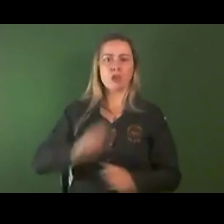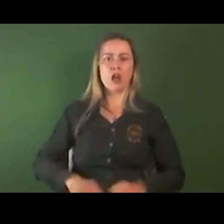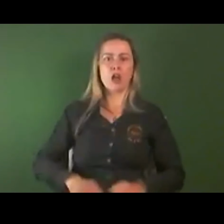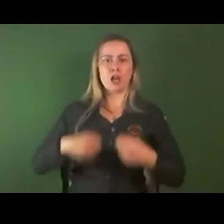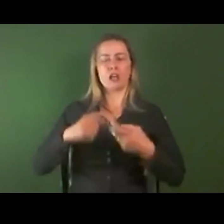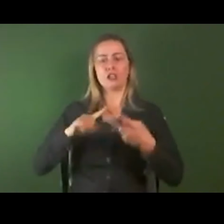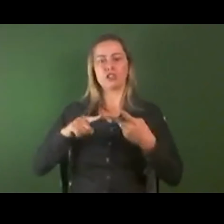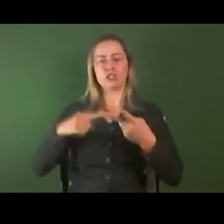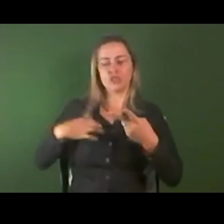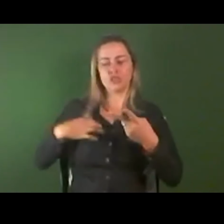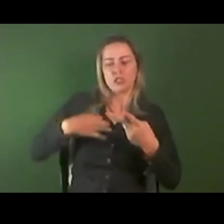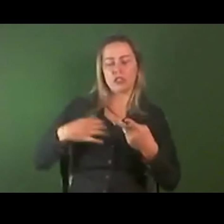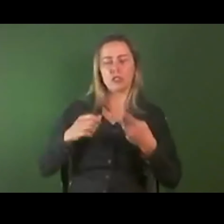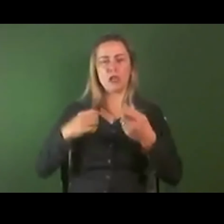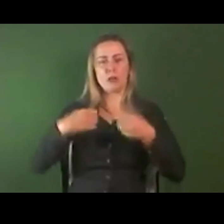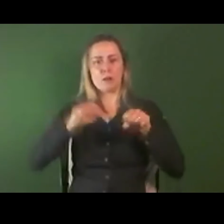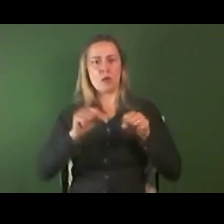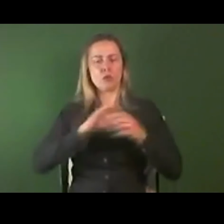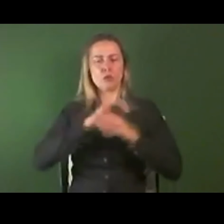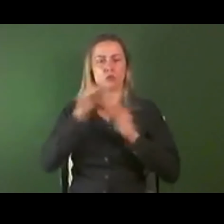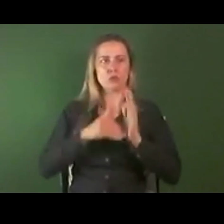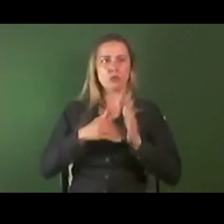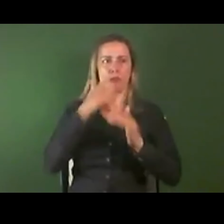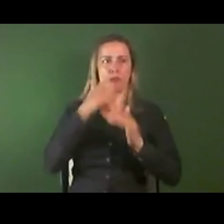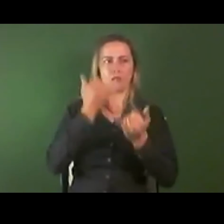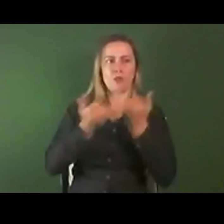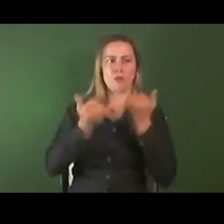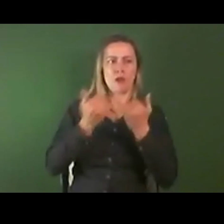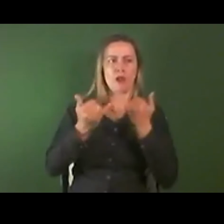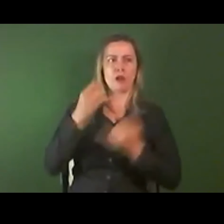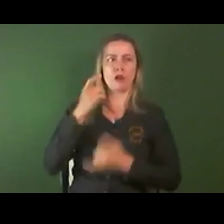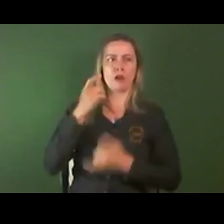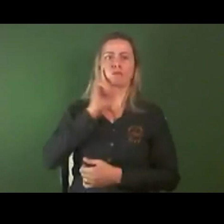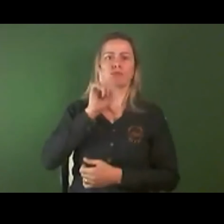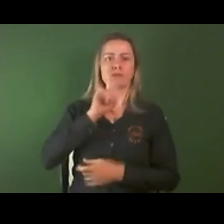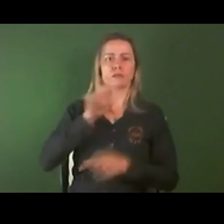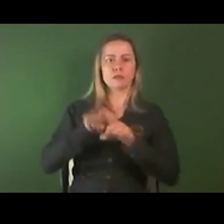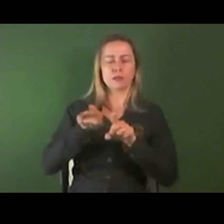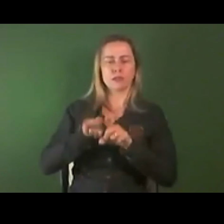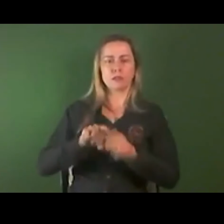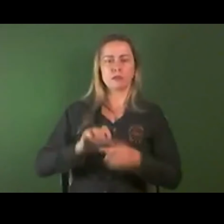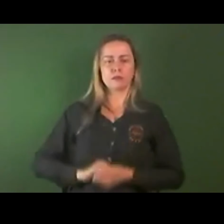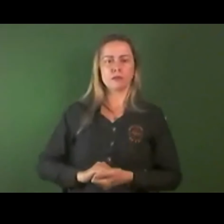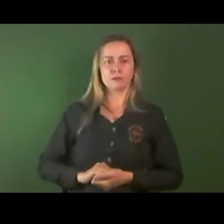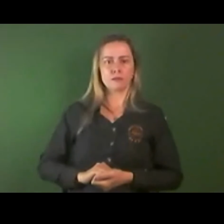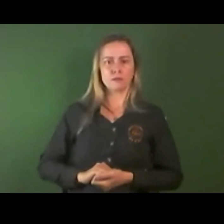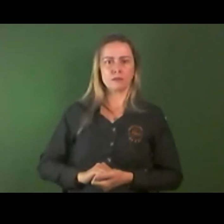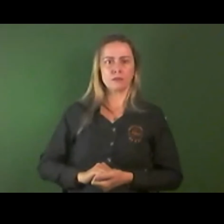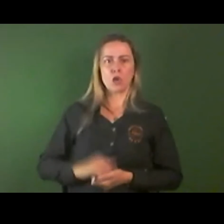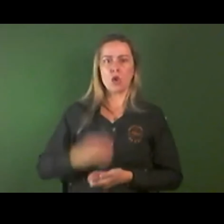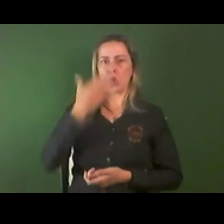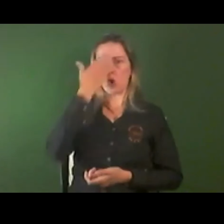de couro, a moto, e ele coloca todos esses caras sem rosto.